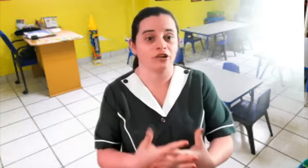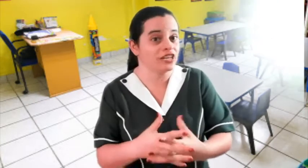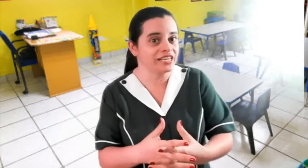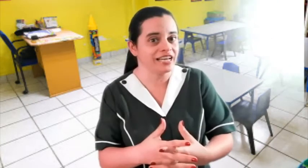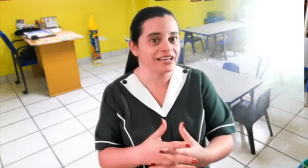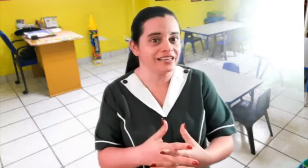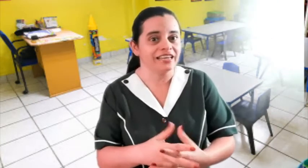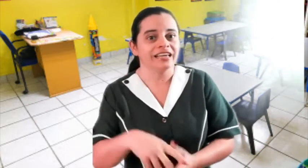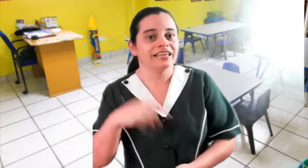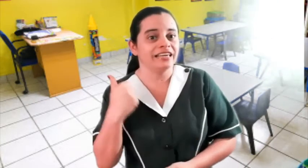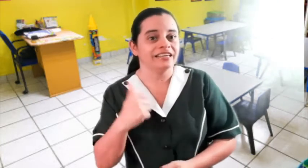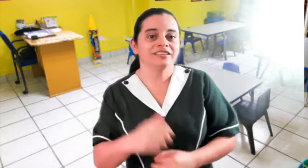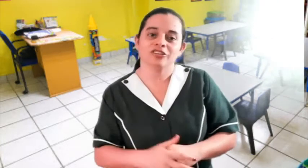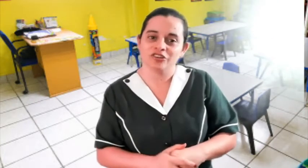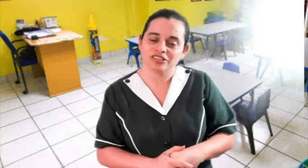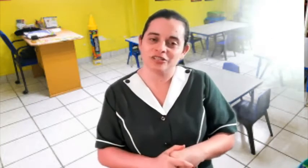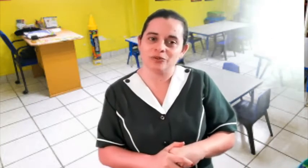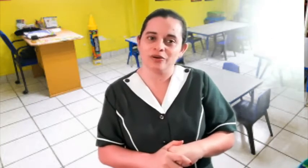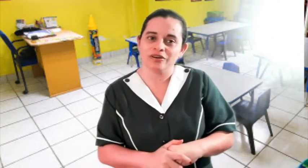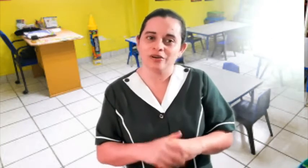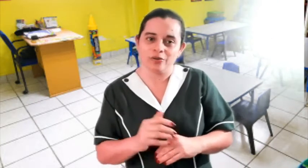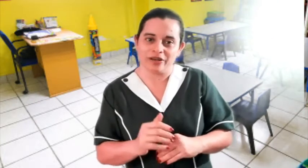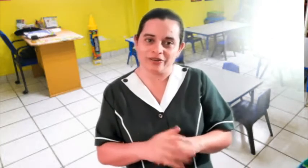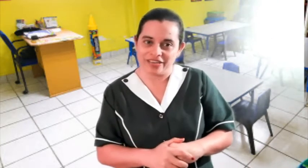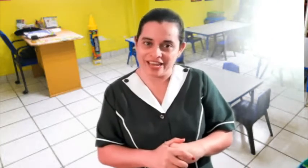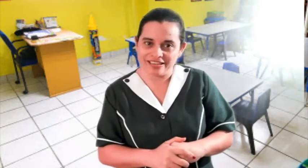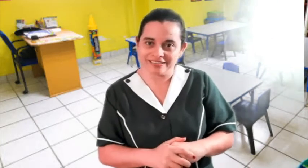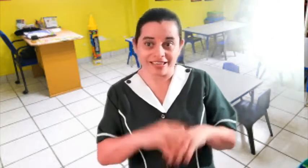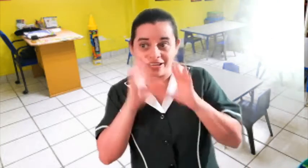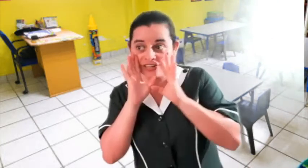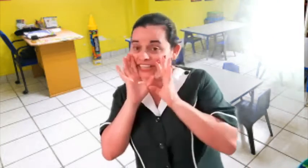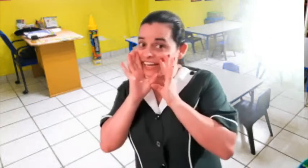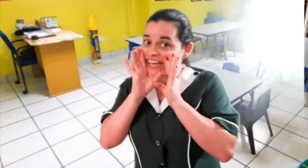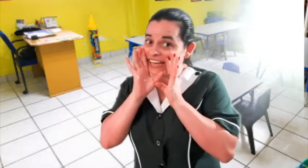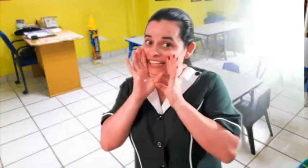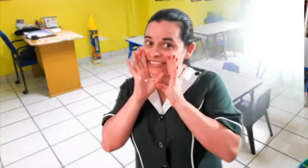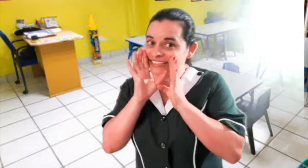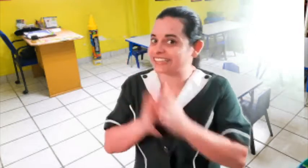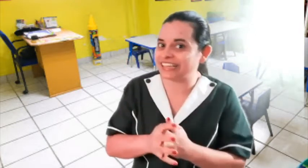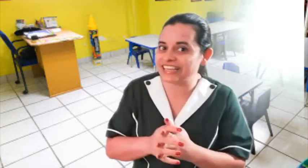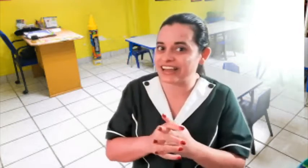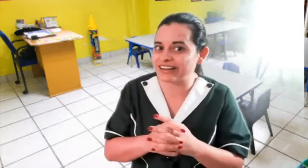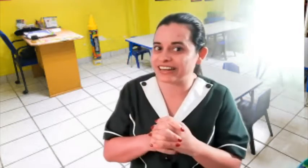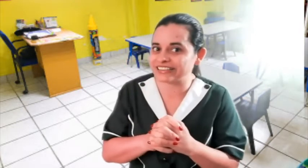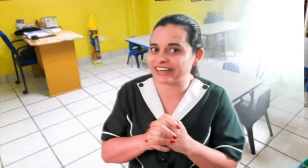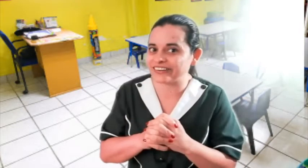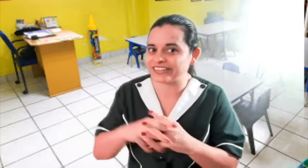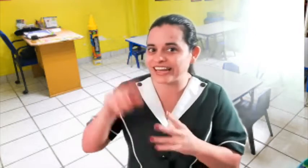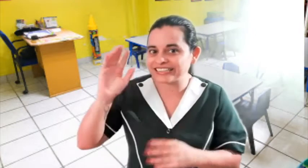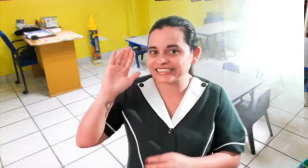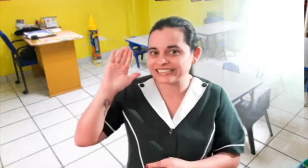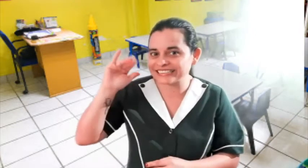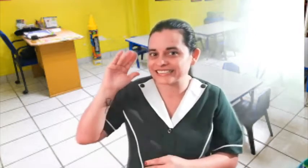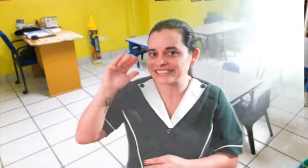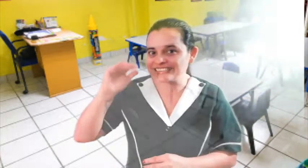la tía Carolina y yo continúo luego, ¿ya? Tía Carolina, ahí llega la tía